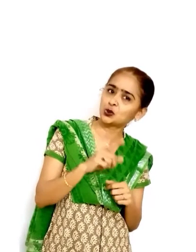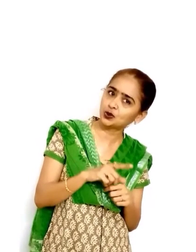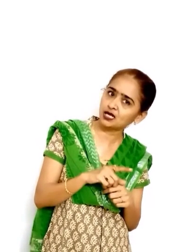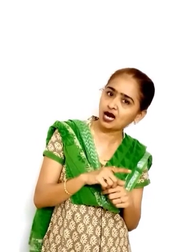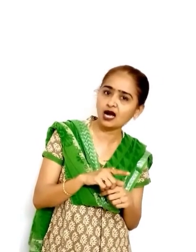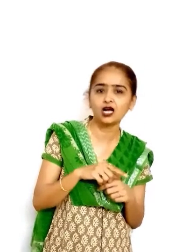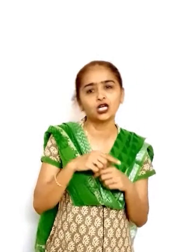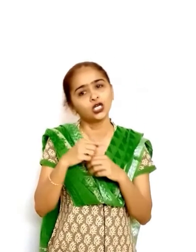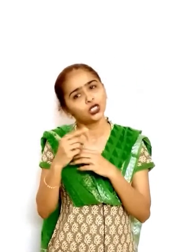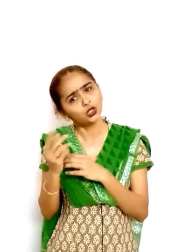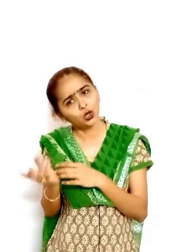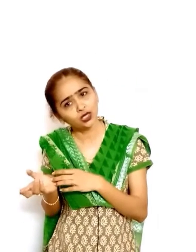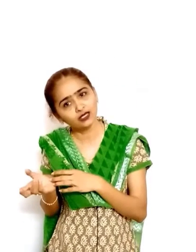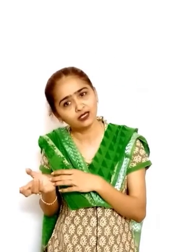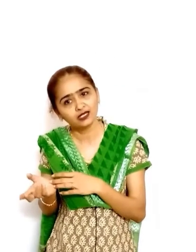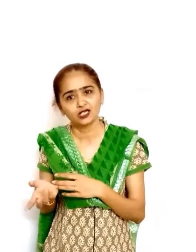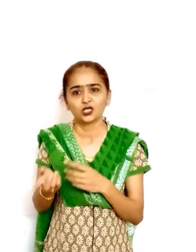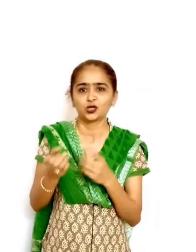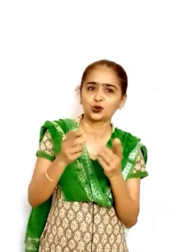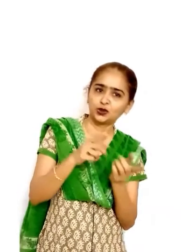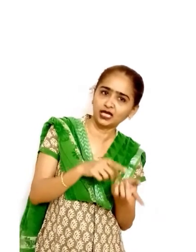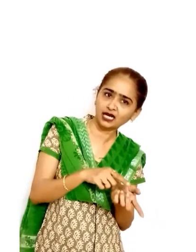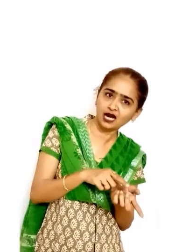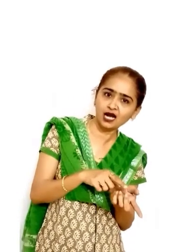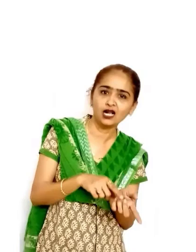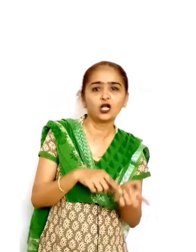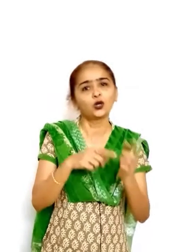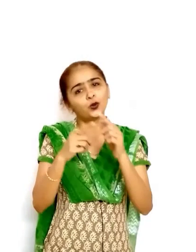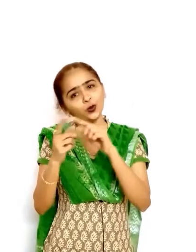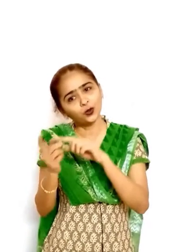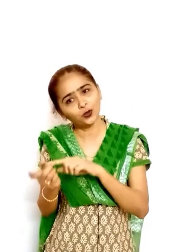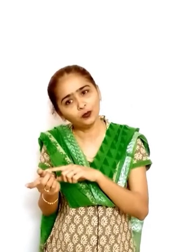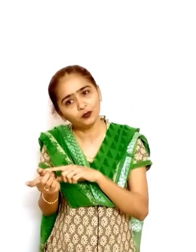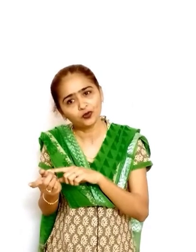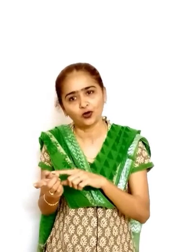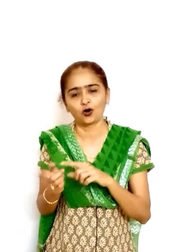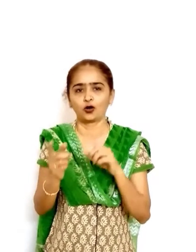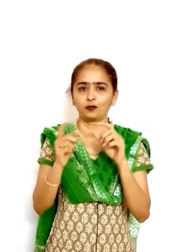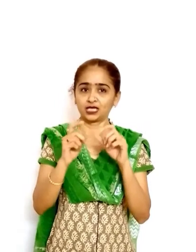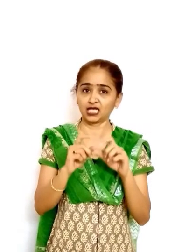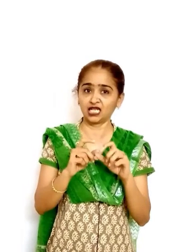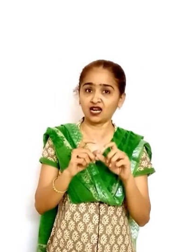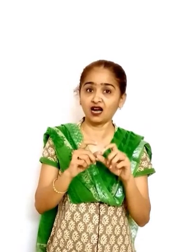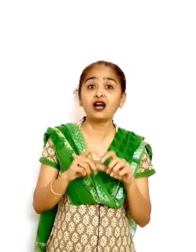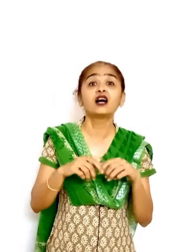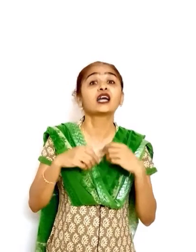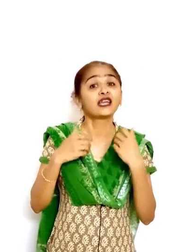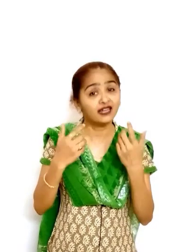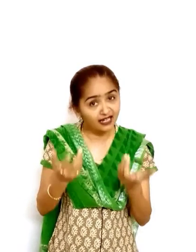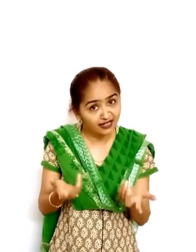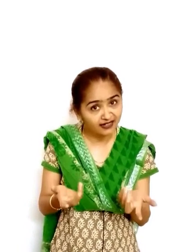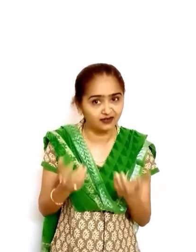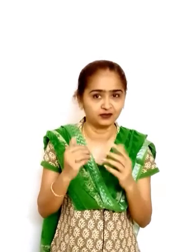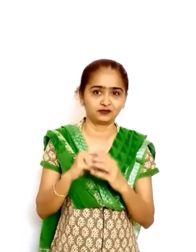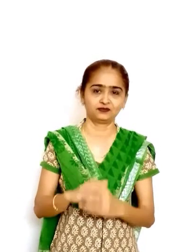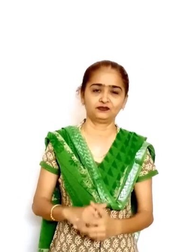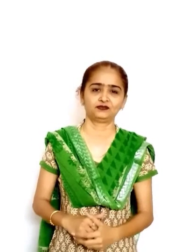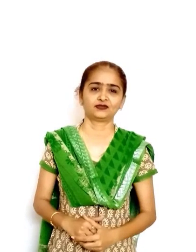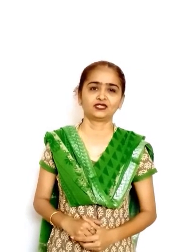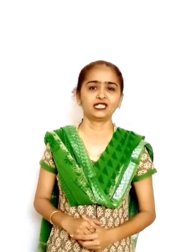सुख का दुख, सुंदर का कुरूप और प्रसन्न का खिन्न। ये